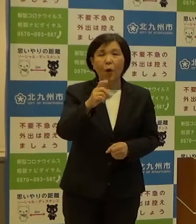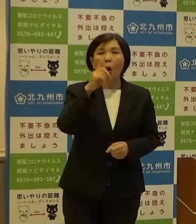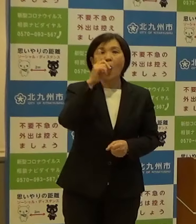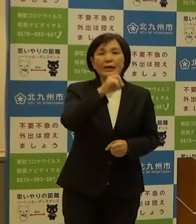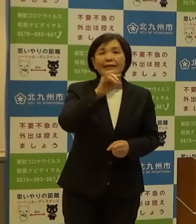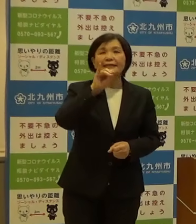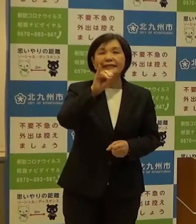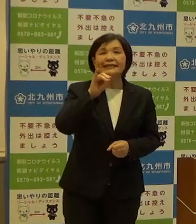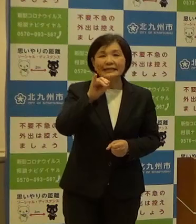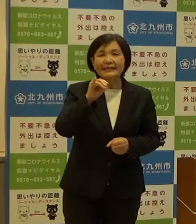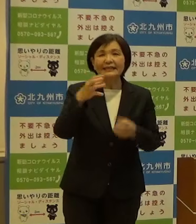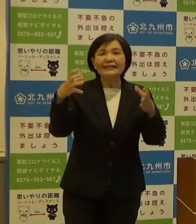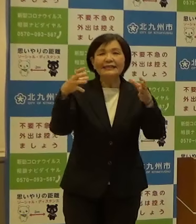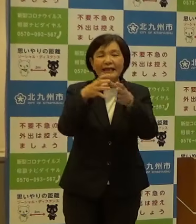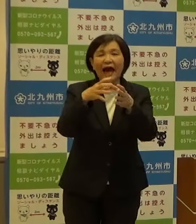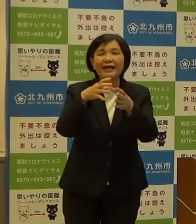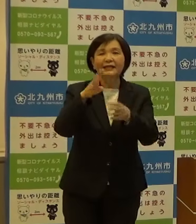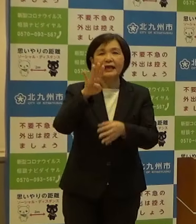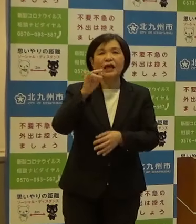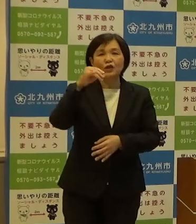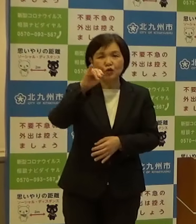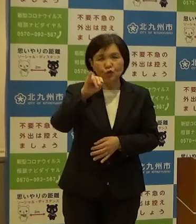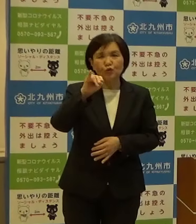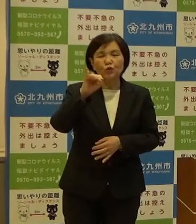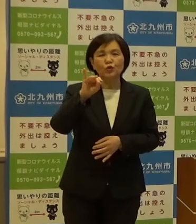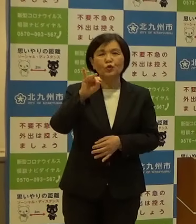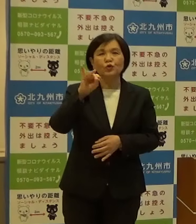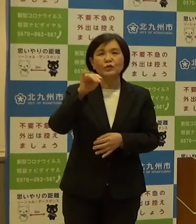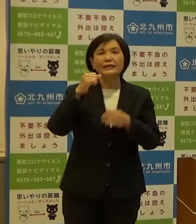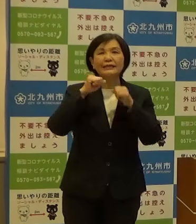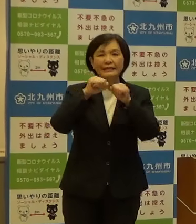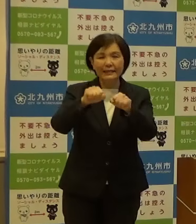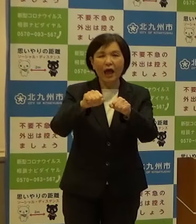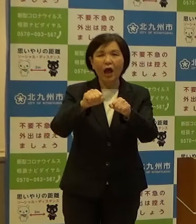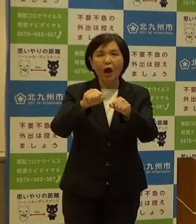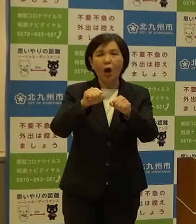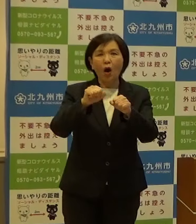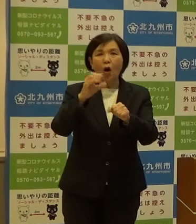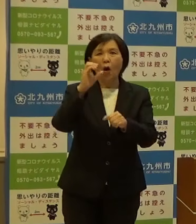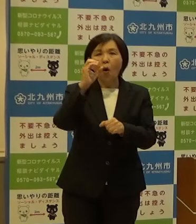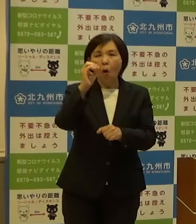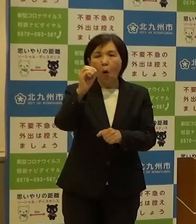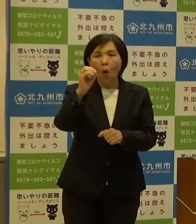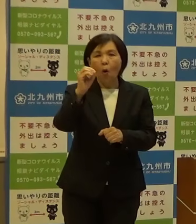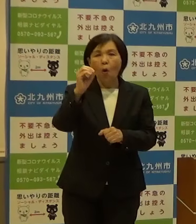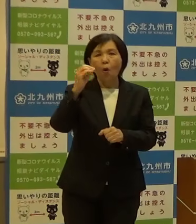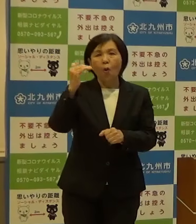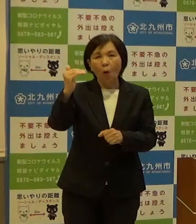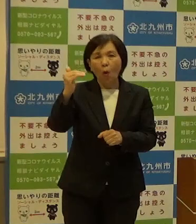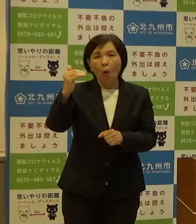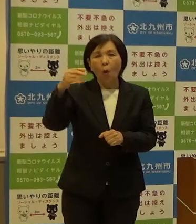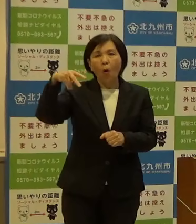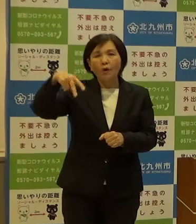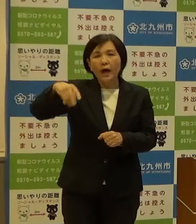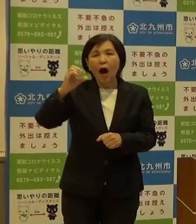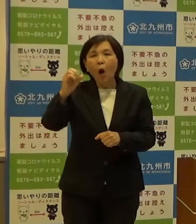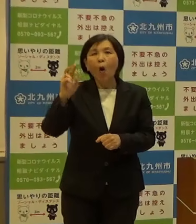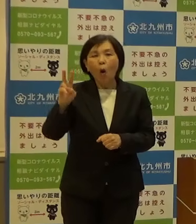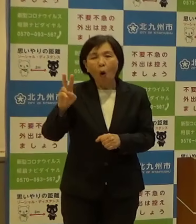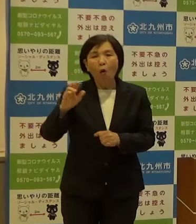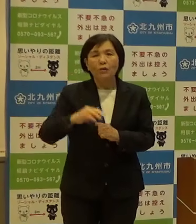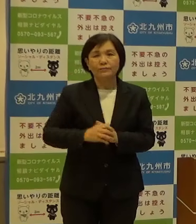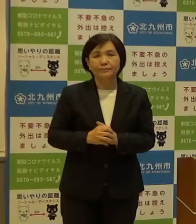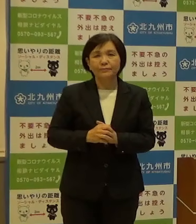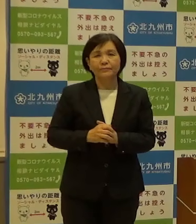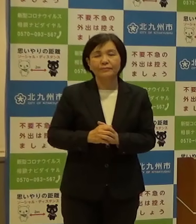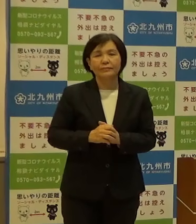結して行おうと呼びます。093は北九州です。567はコロナです。